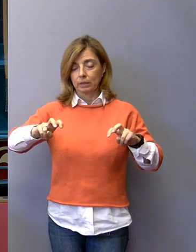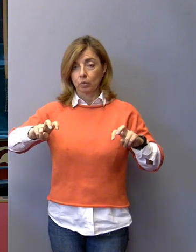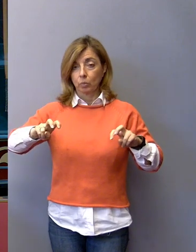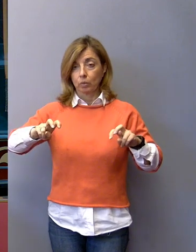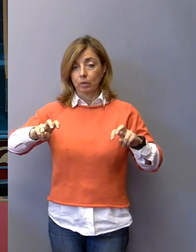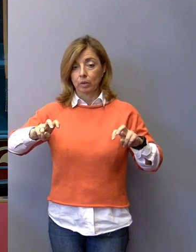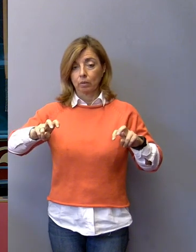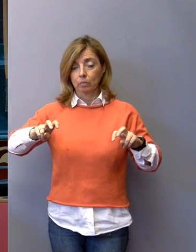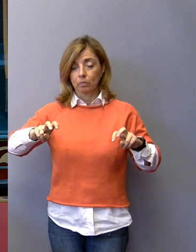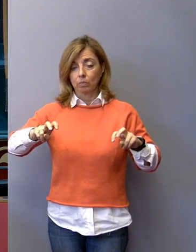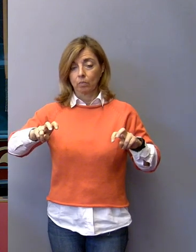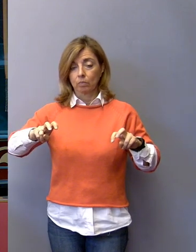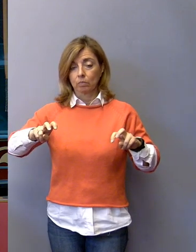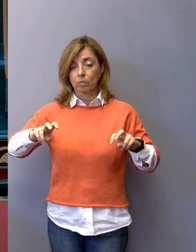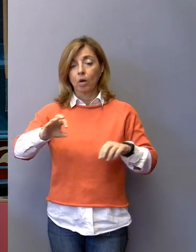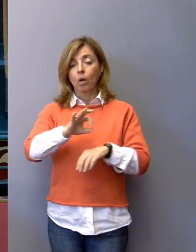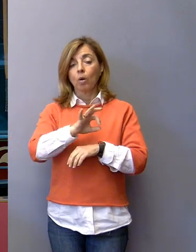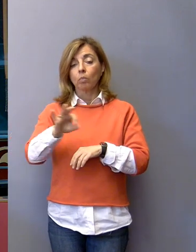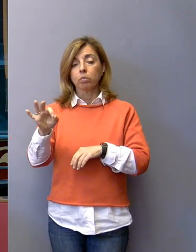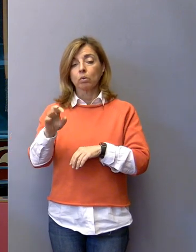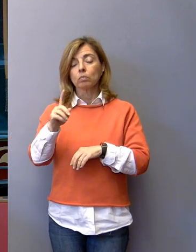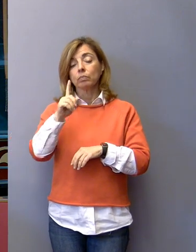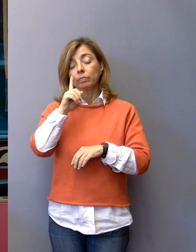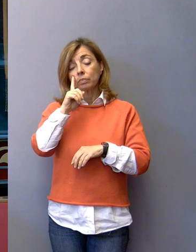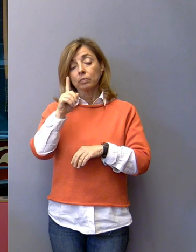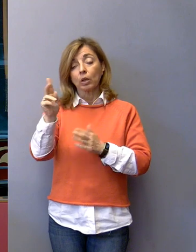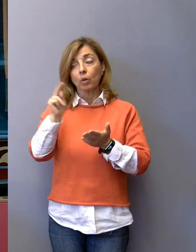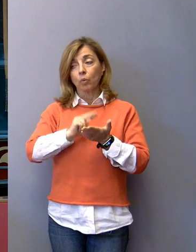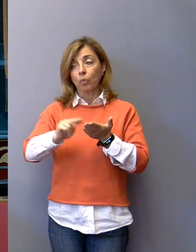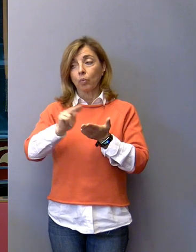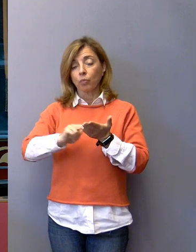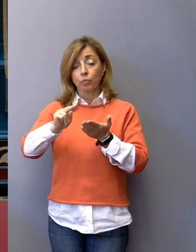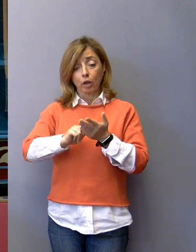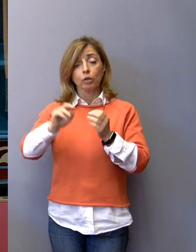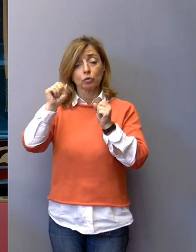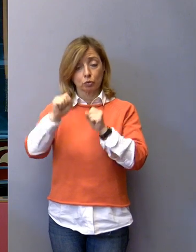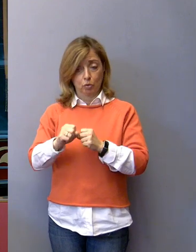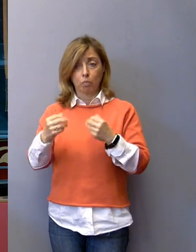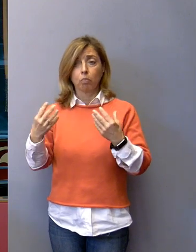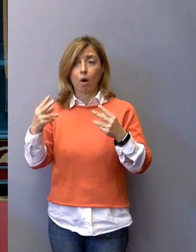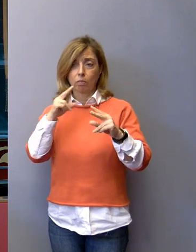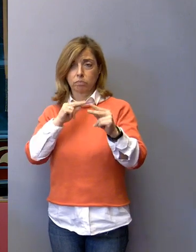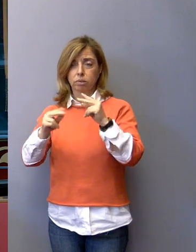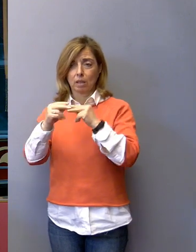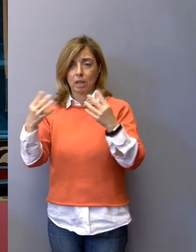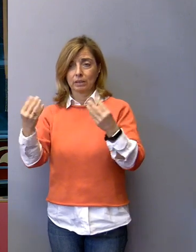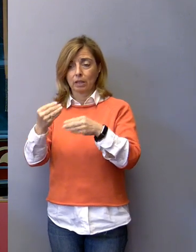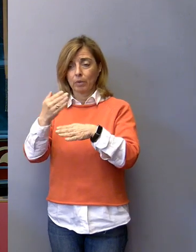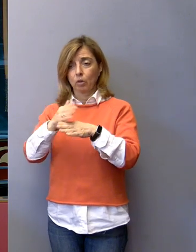uffici si possono conferire con i consiglieri magari in una zona un po' più appartata